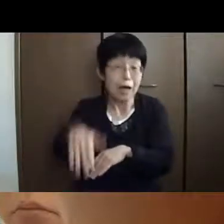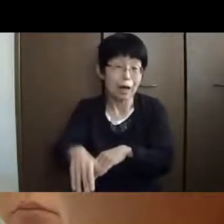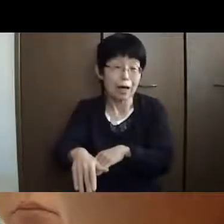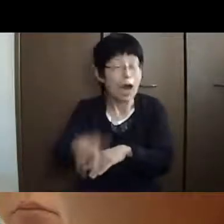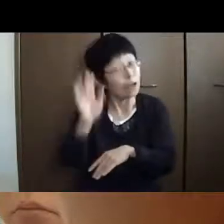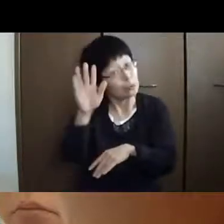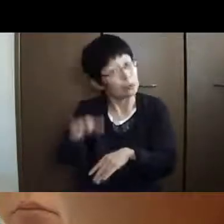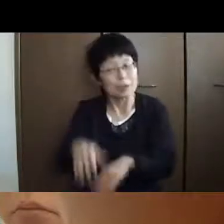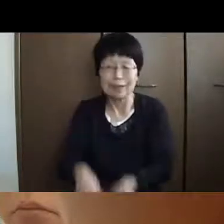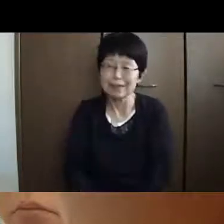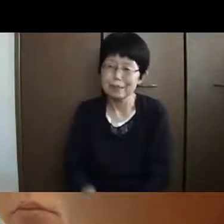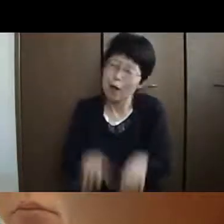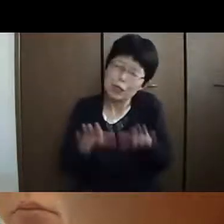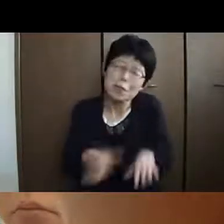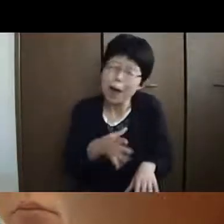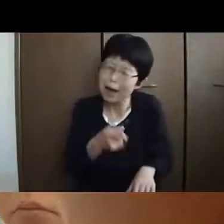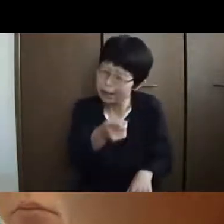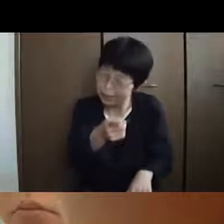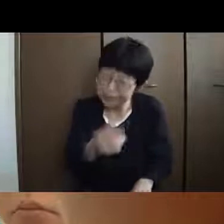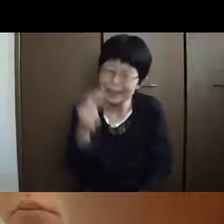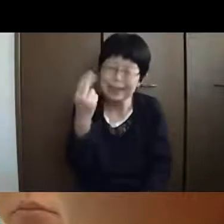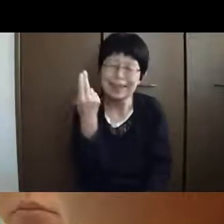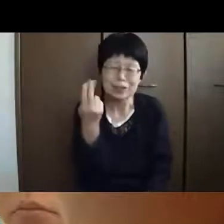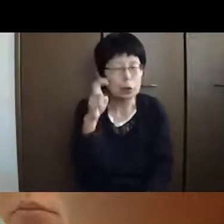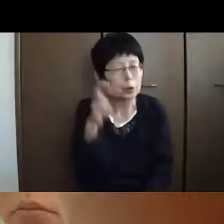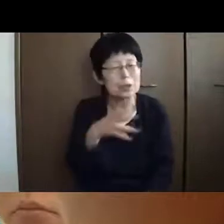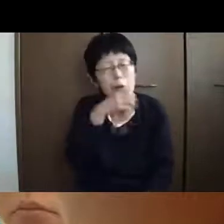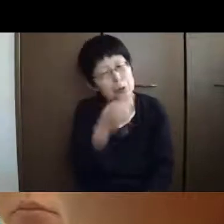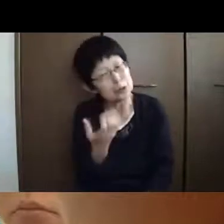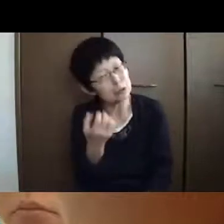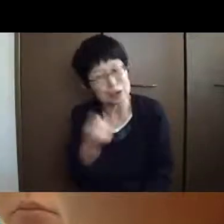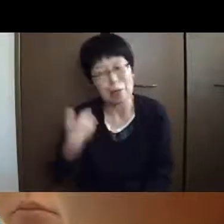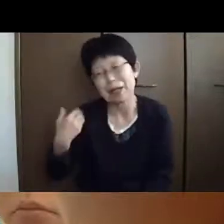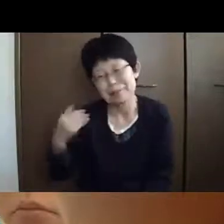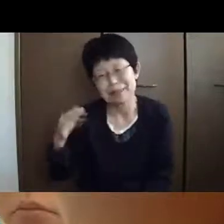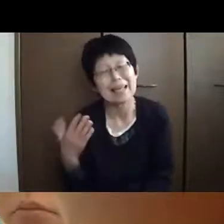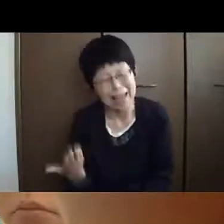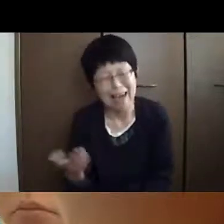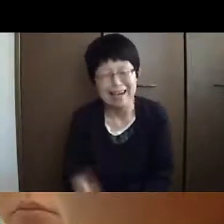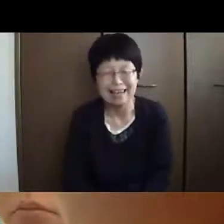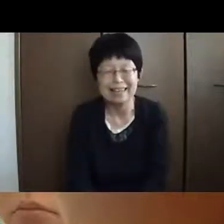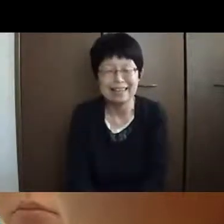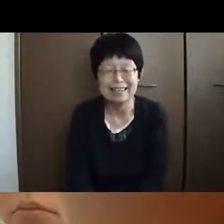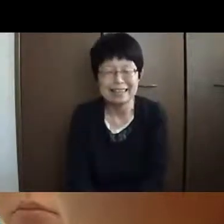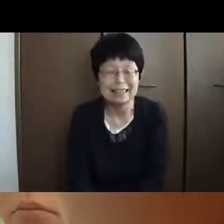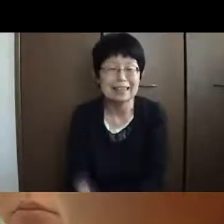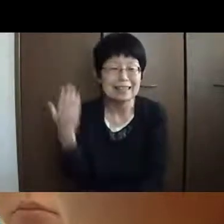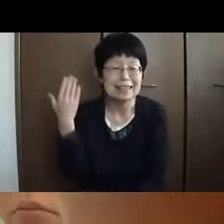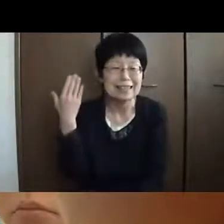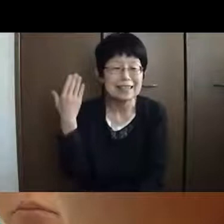っても今がおいくつなのかわかんないですけど。 聞いてみるといい。 うん、そう、あ、でも さっきね、あの結構